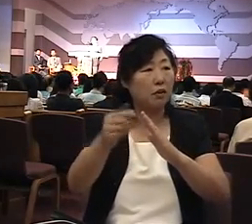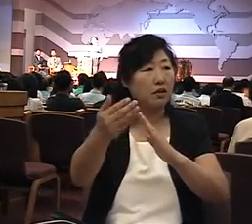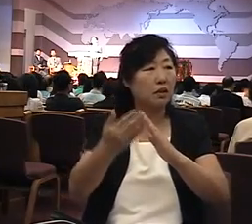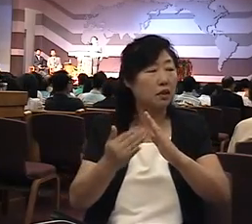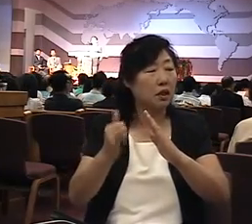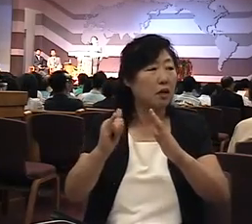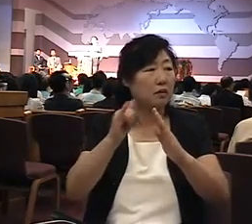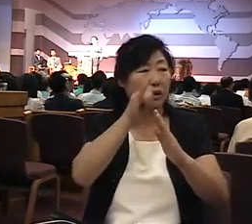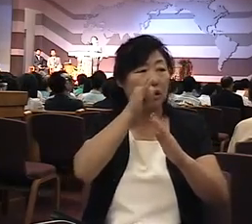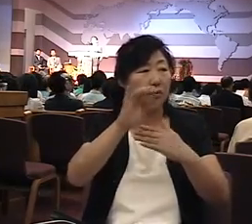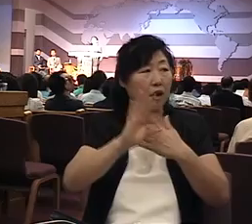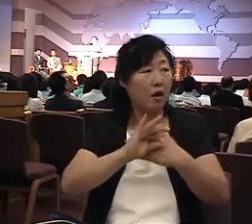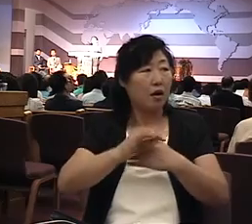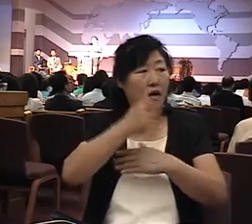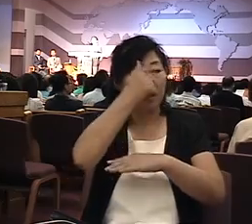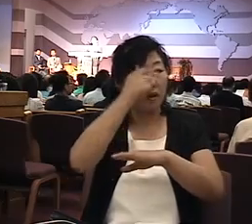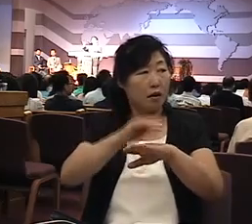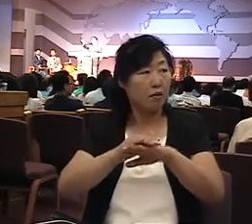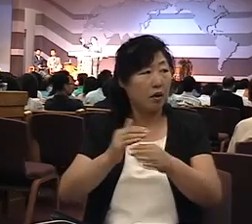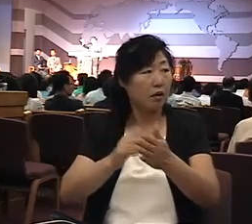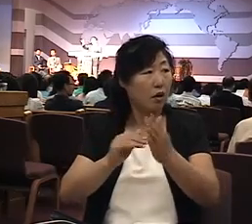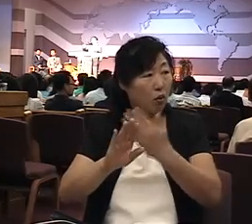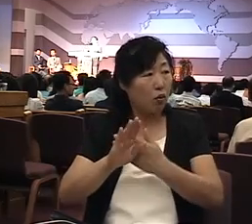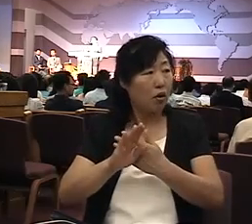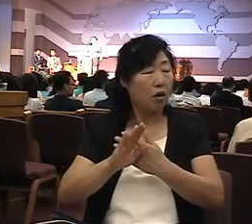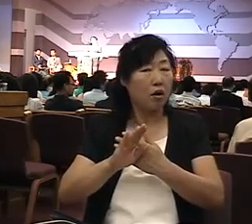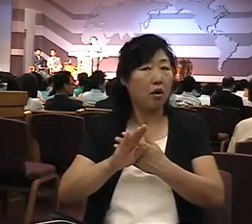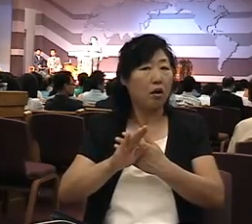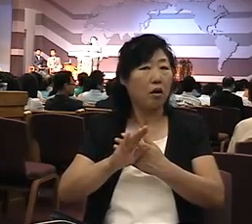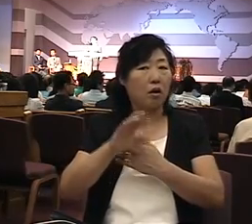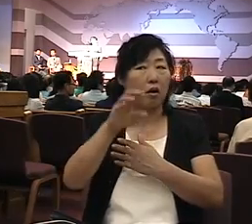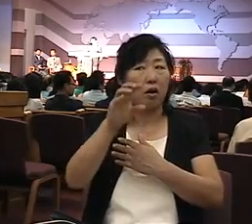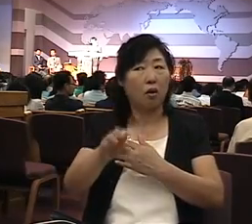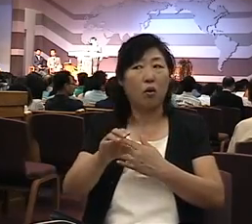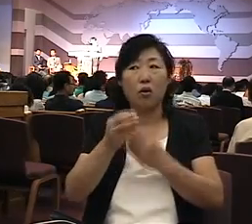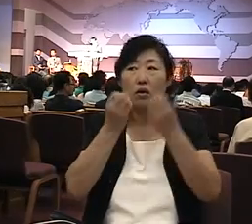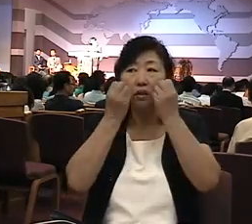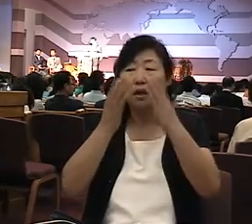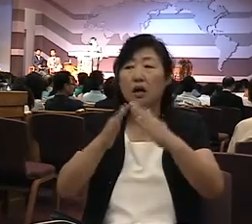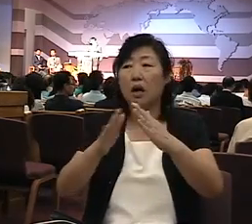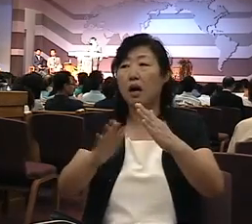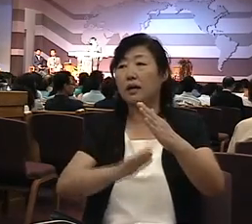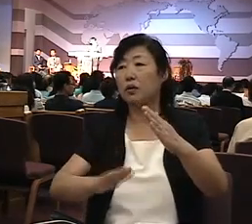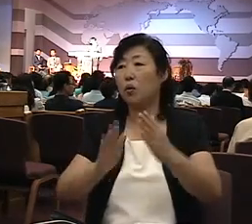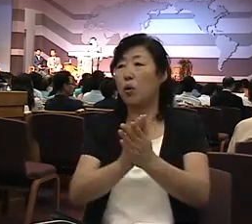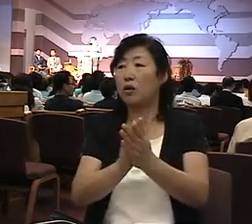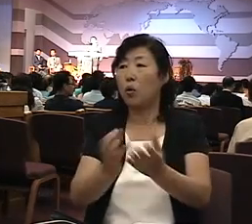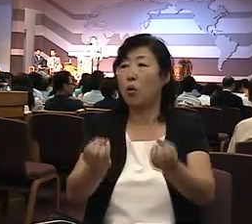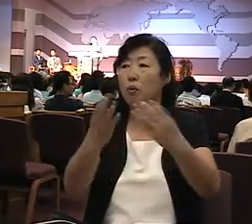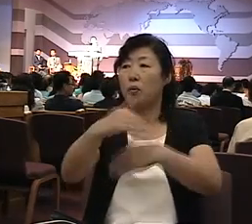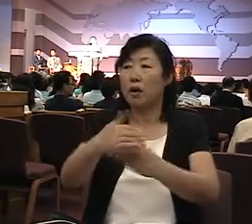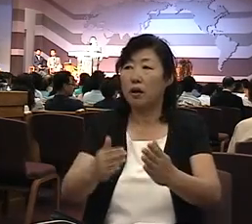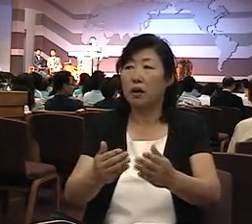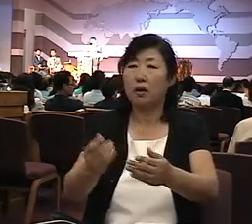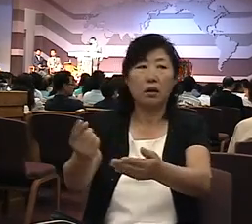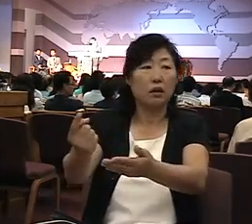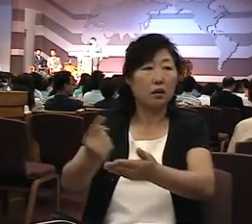예배 마치고 나가실 때 본당 바로 맞은편에 새가족 환영실이 있습니다. 여기 들러주시면 저희들이 여러분 따뜻이 환영하고